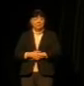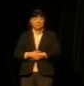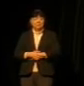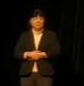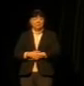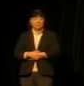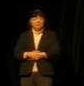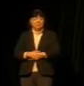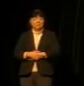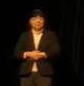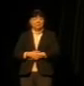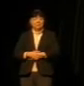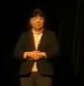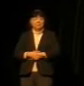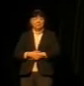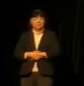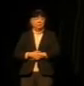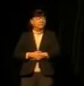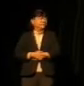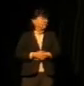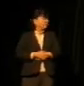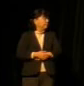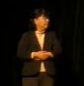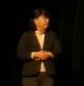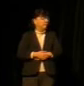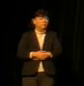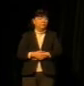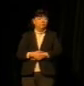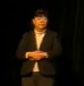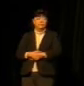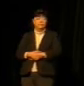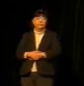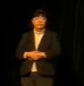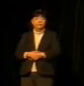で、ここで廃部したこと、ここには書いてないんですけども、